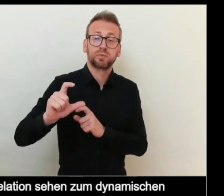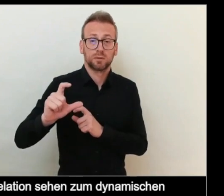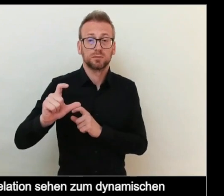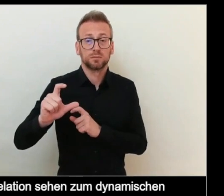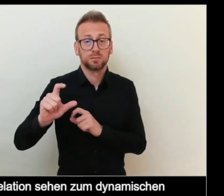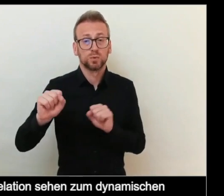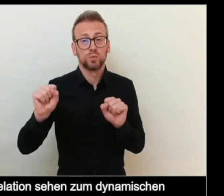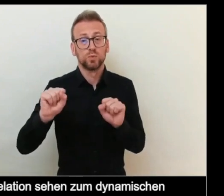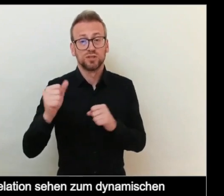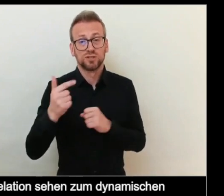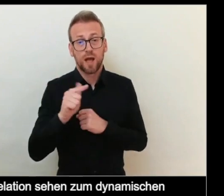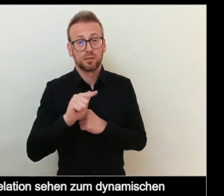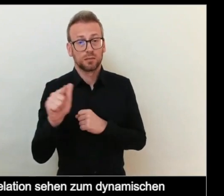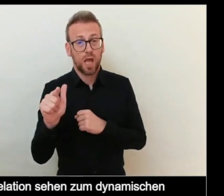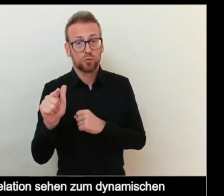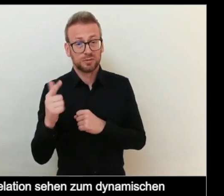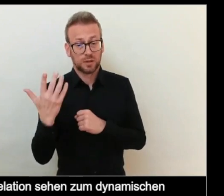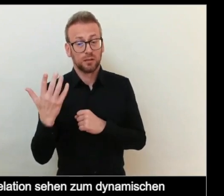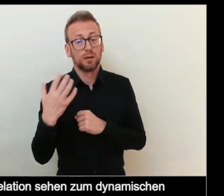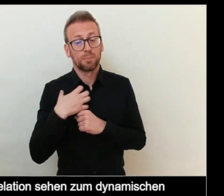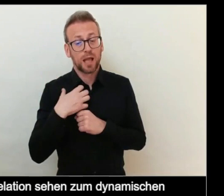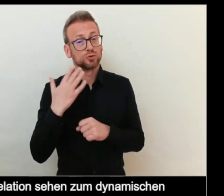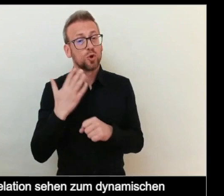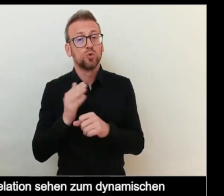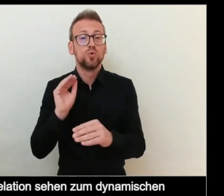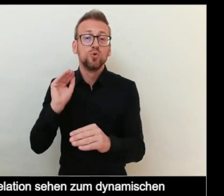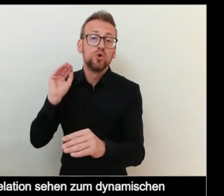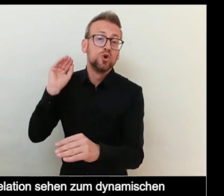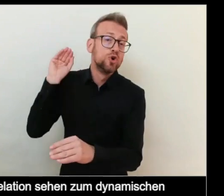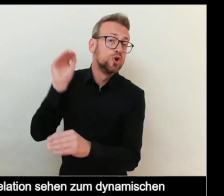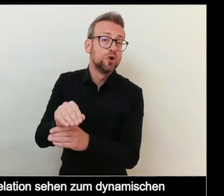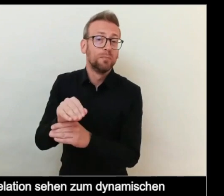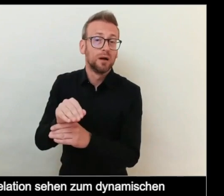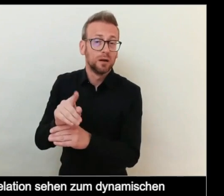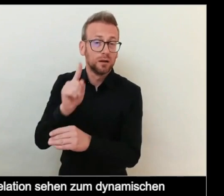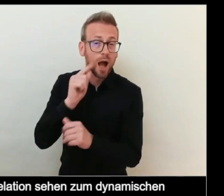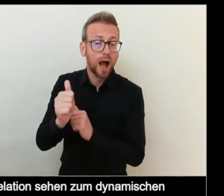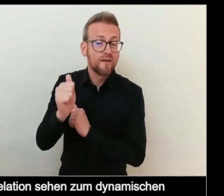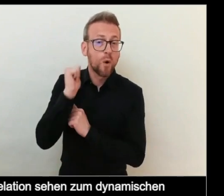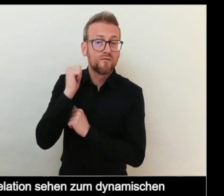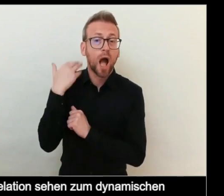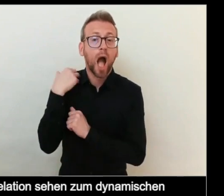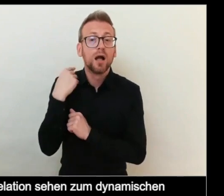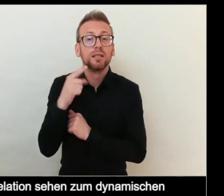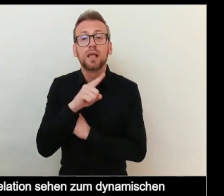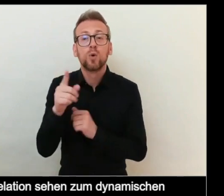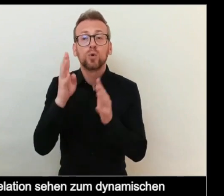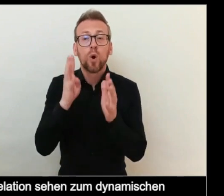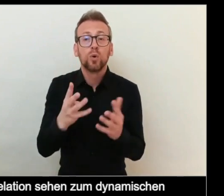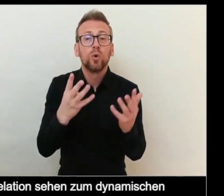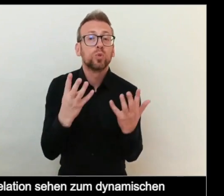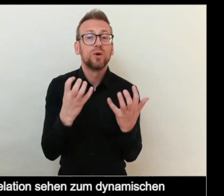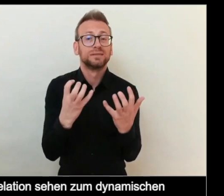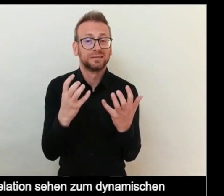einen Anstieg der Inzidenz. Seit 7. März ist es ein Anstieg. Die Todesfälle immer noch jeden Tag zu